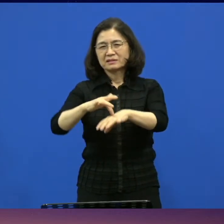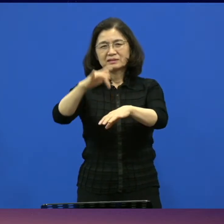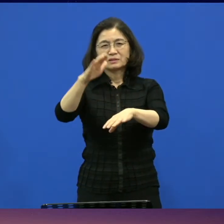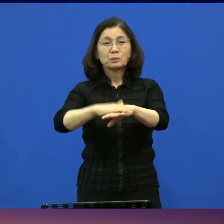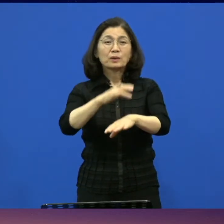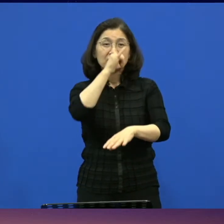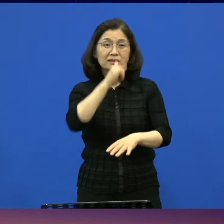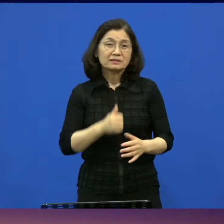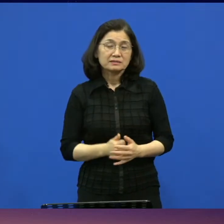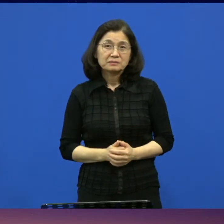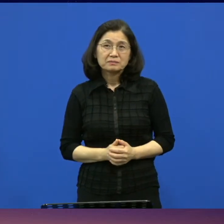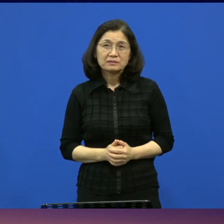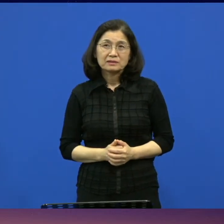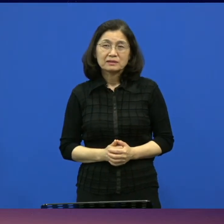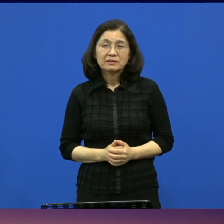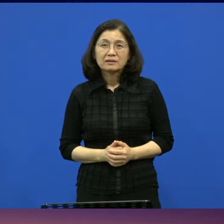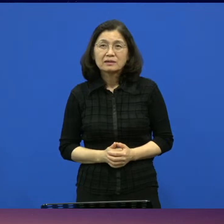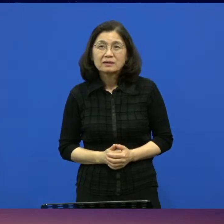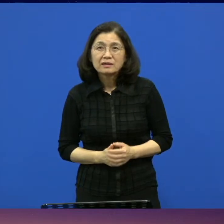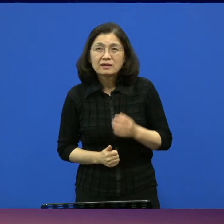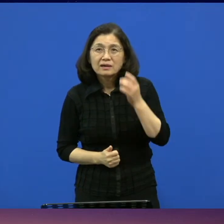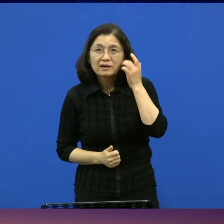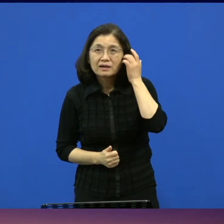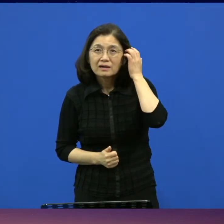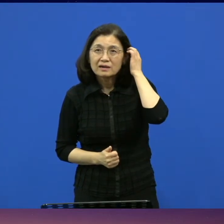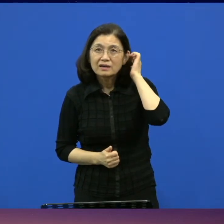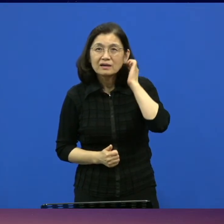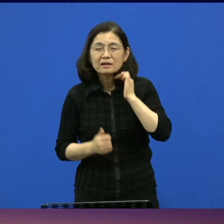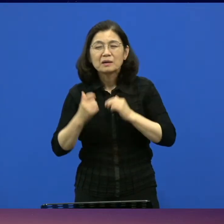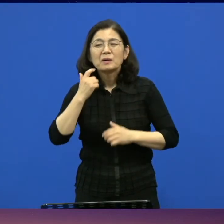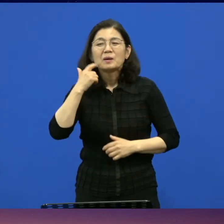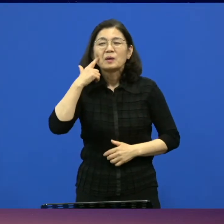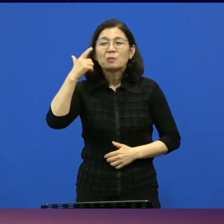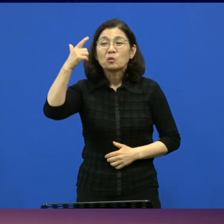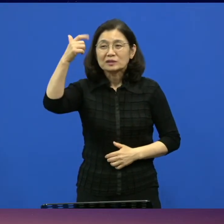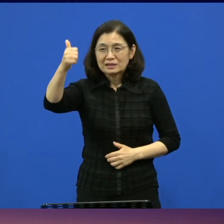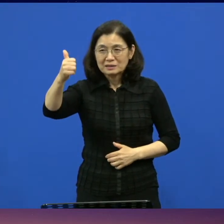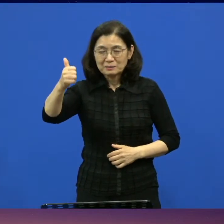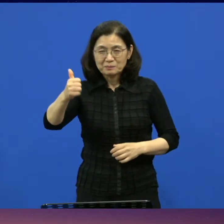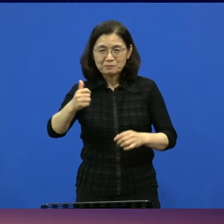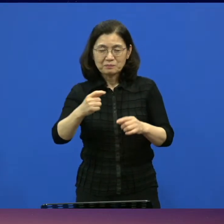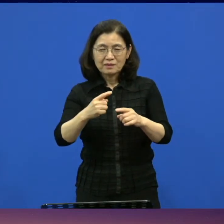뭐 목사님끼리 하다도 교인을 자꾸 부풀려.